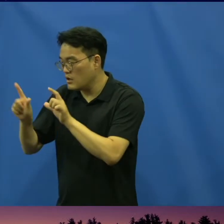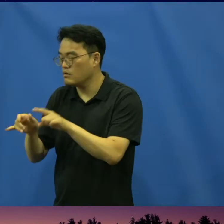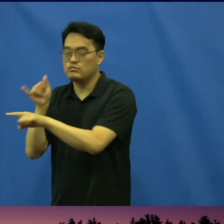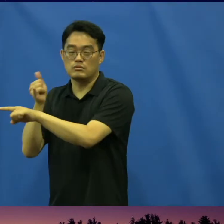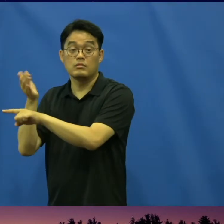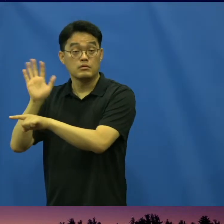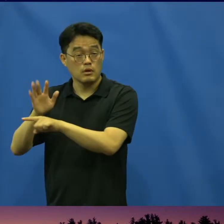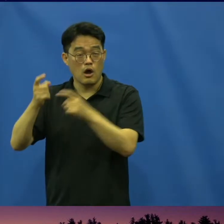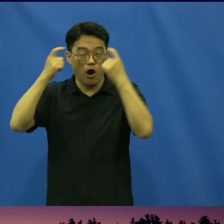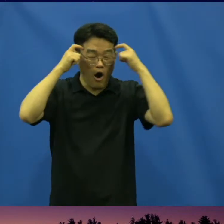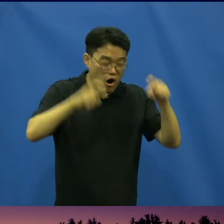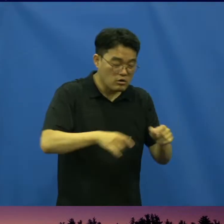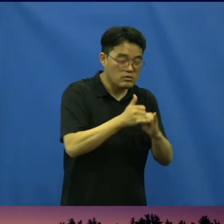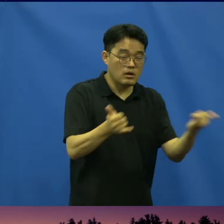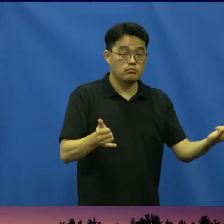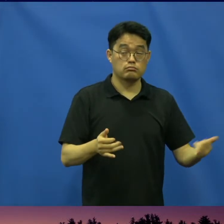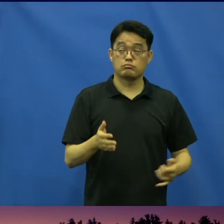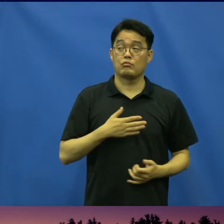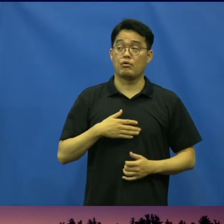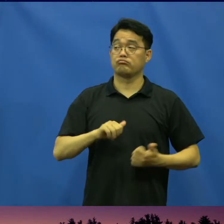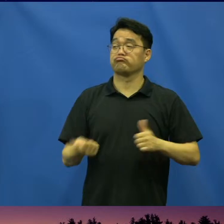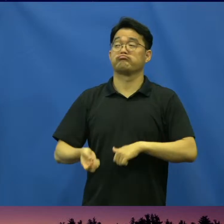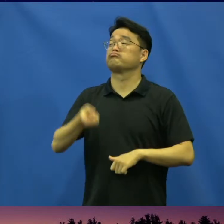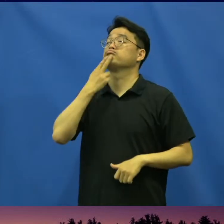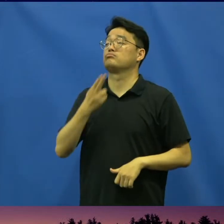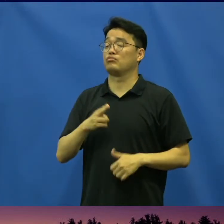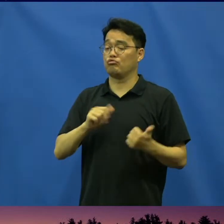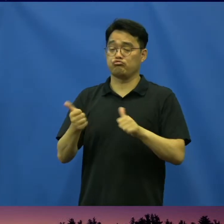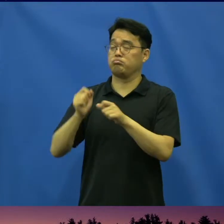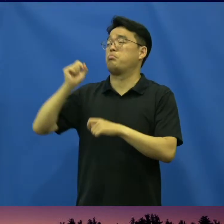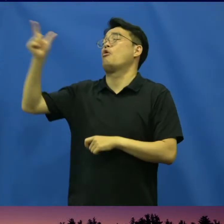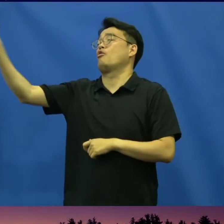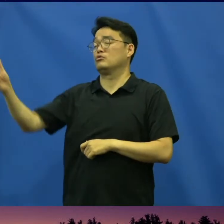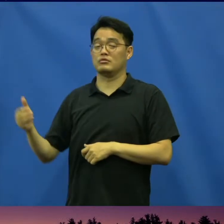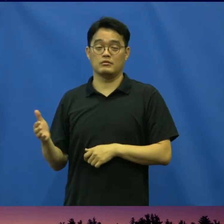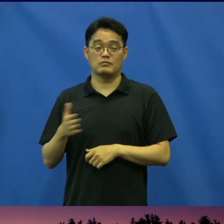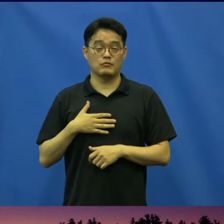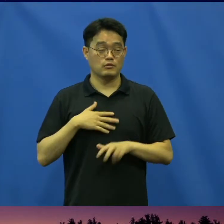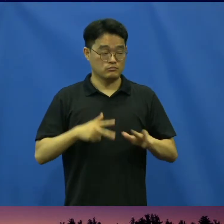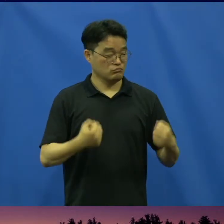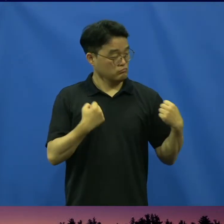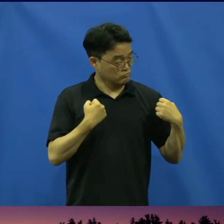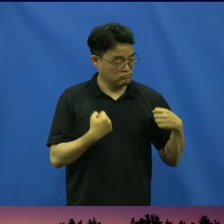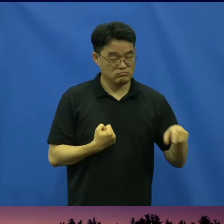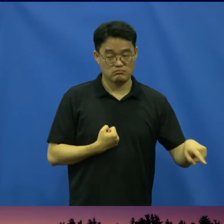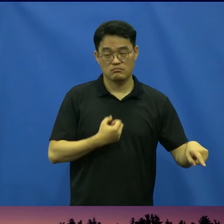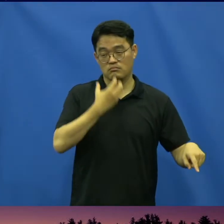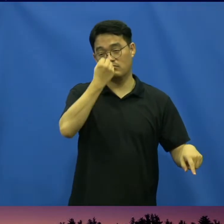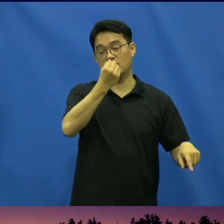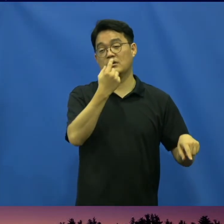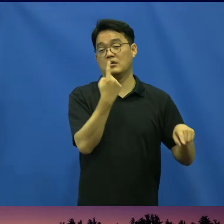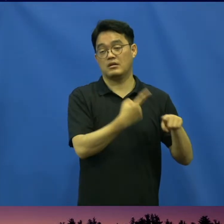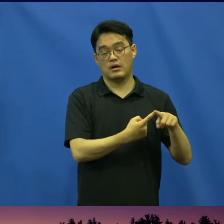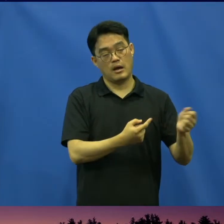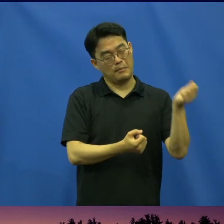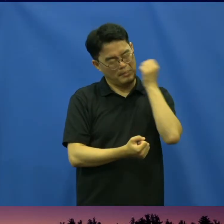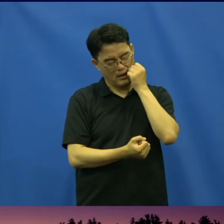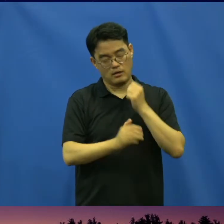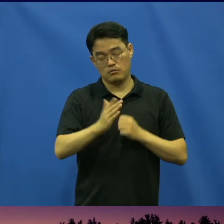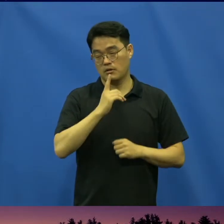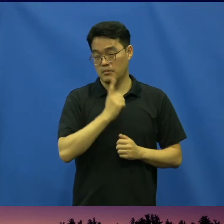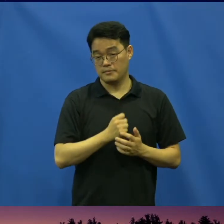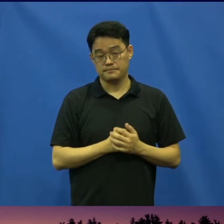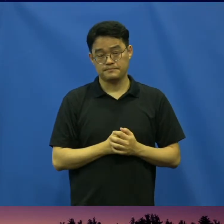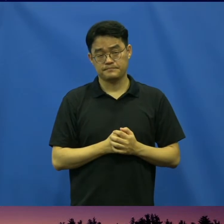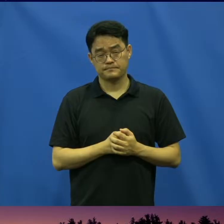그런 법이 없죠, 여러분. 그러니까 지혜자는 늘 죽음을 염두에 두어야 되고 죽음의 자리에서